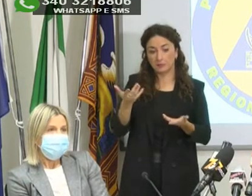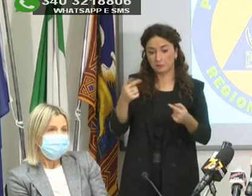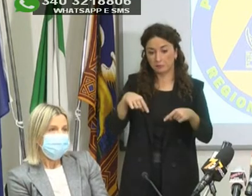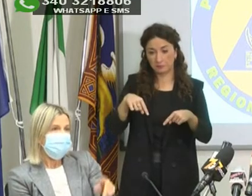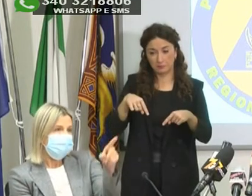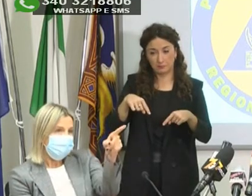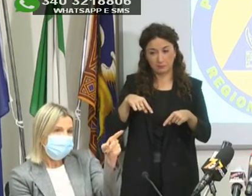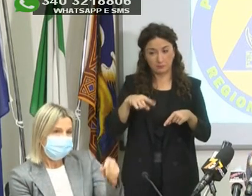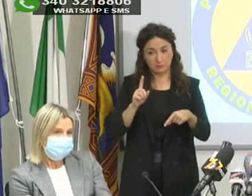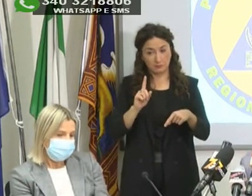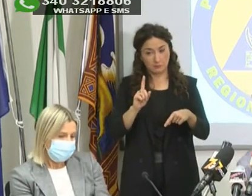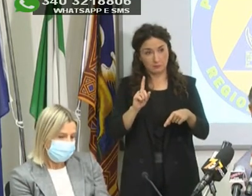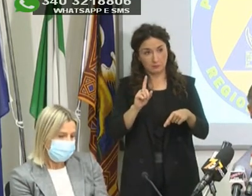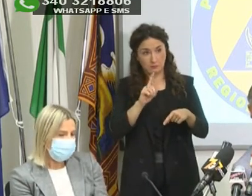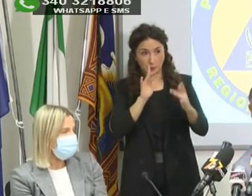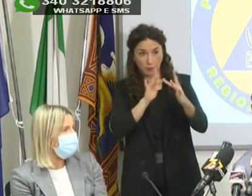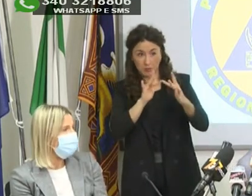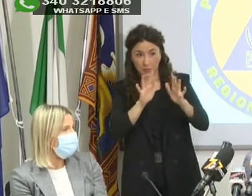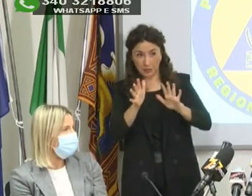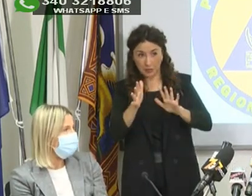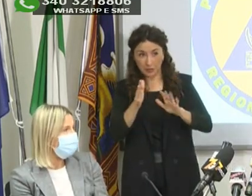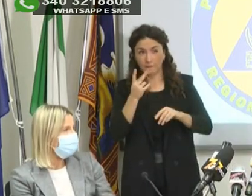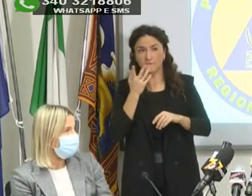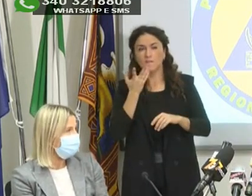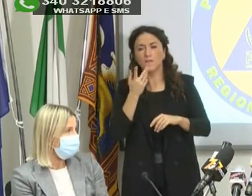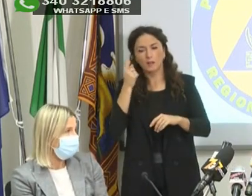sente. Bon, perfetto.